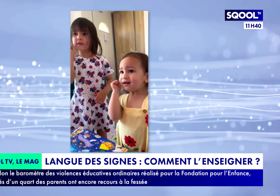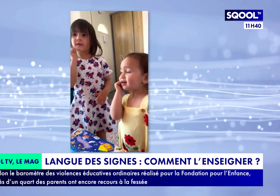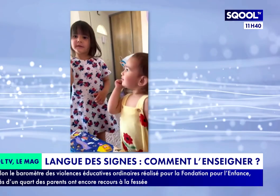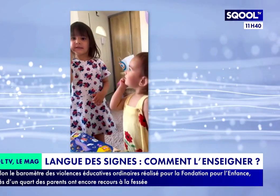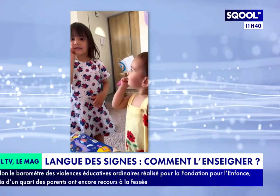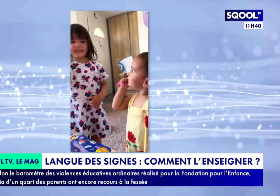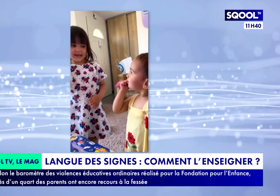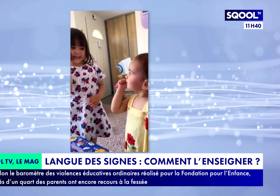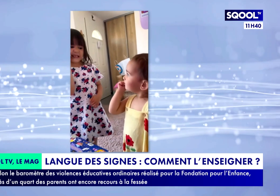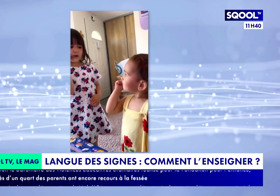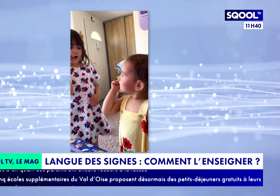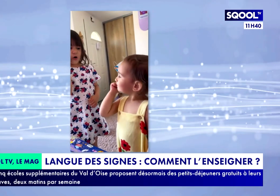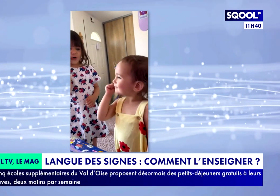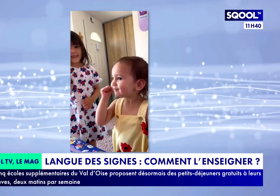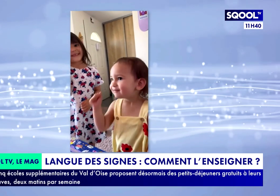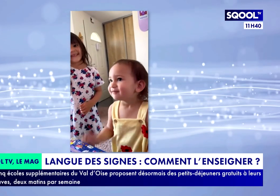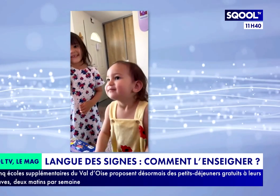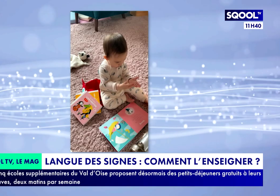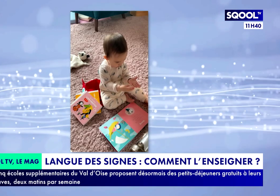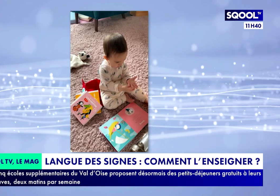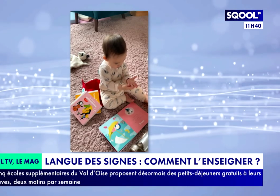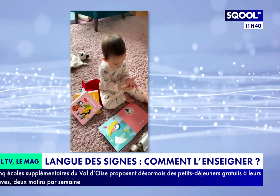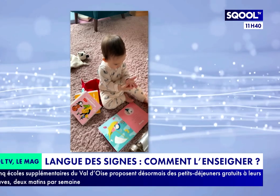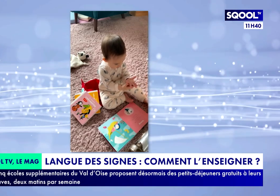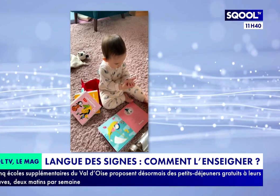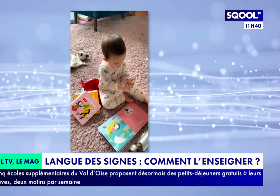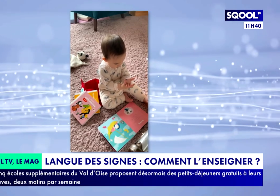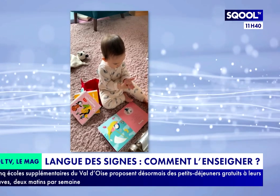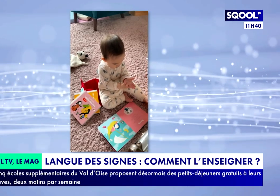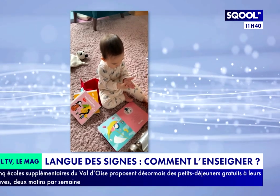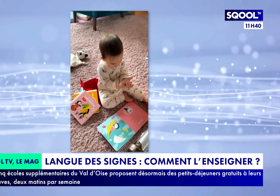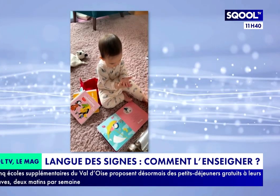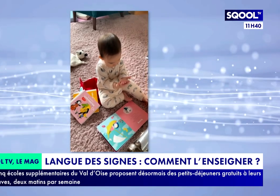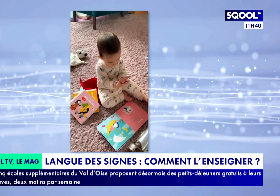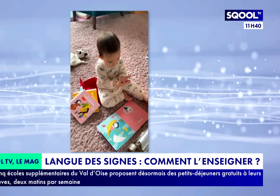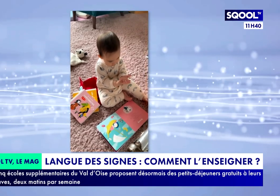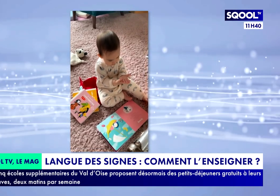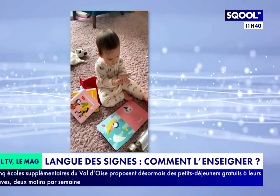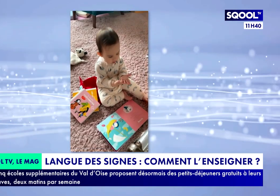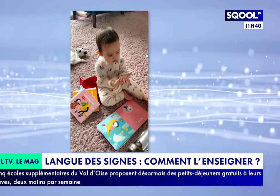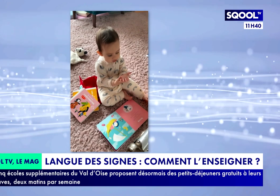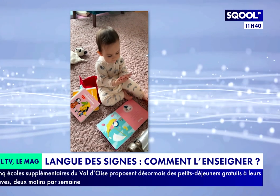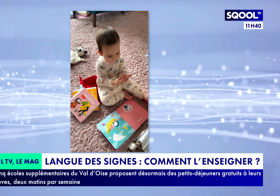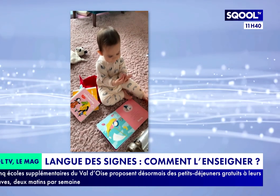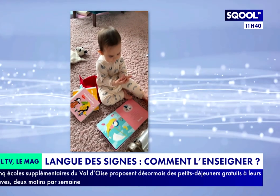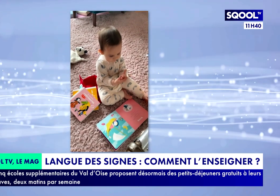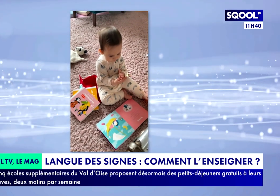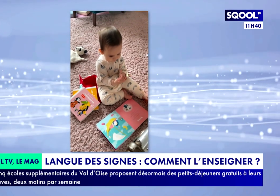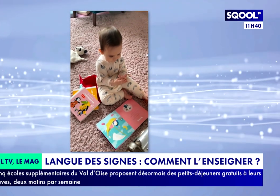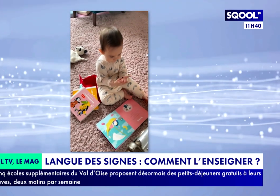Vous avez quel retour d'expérience ? Que vous demandent tous ces parents ? Vous sentez qu y a un véritable besoin ? Il y a un véritable besoin parce que quand je crée ces vidéos-là, à ce